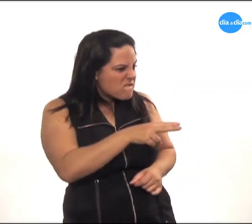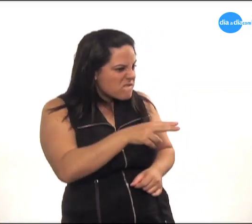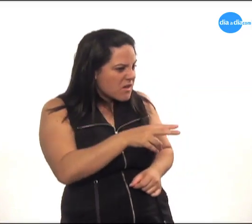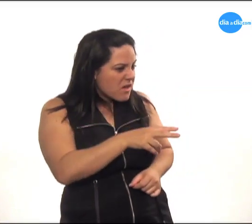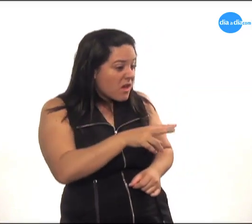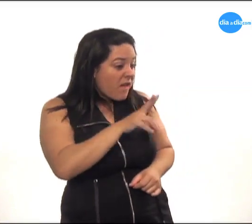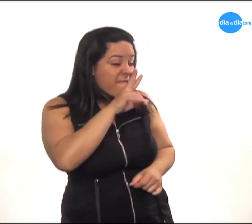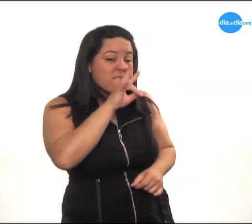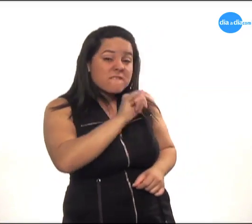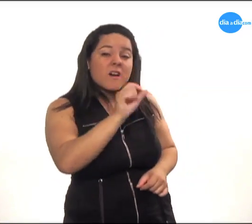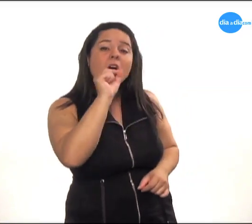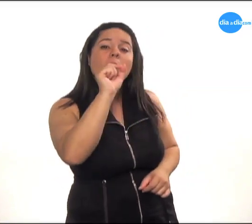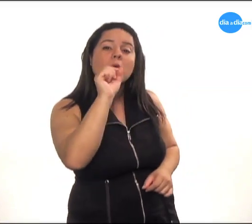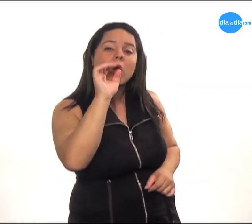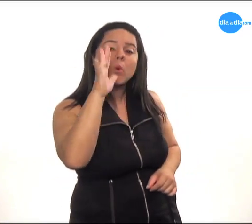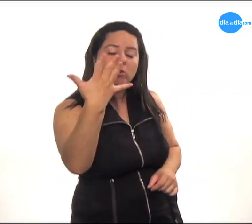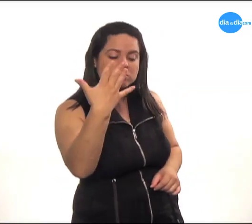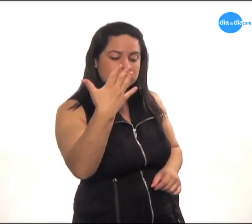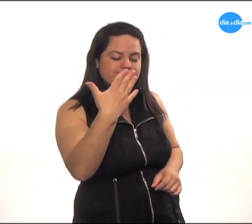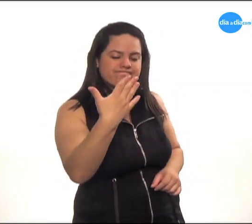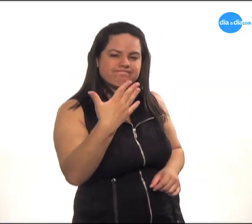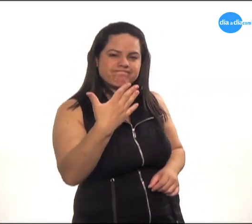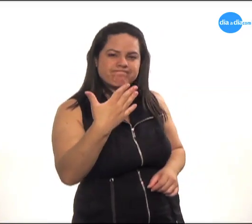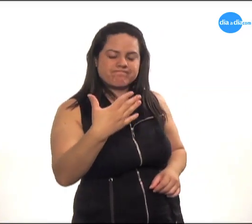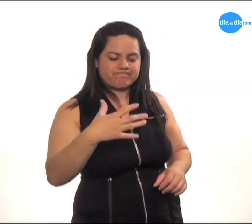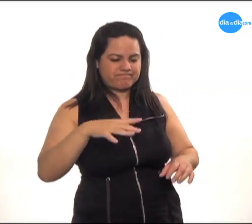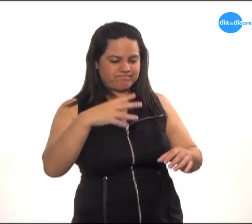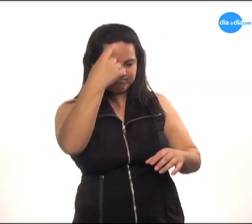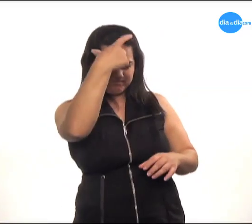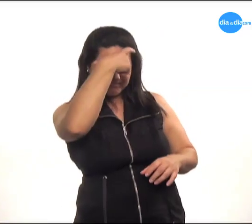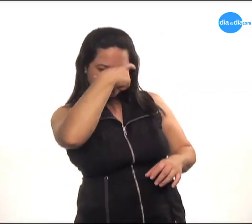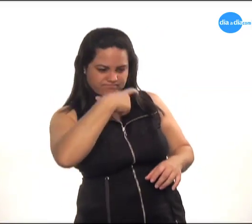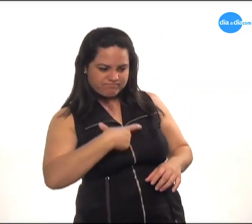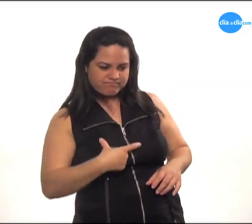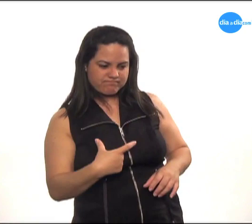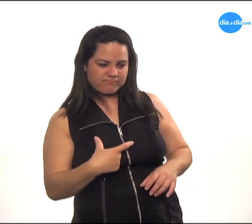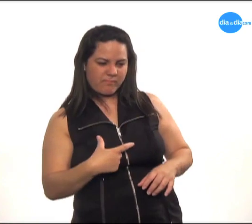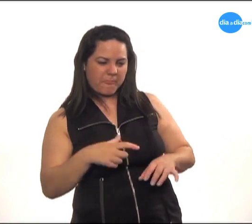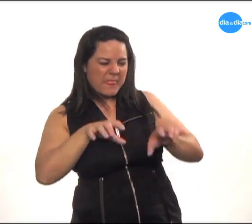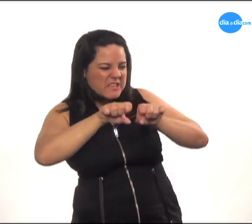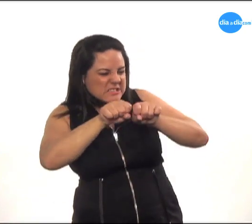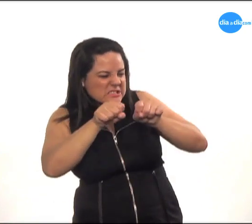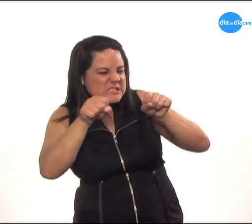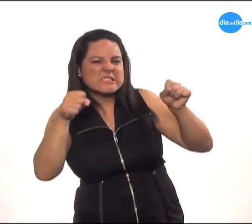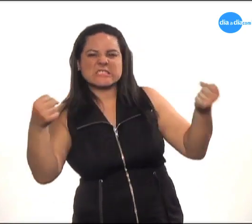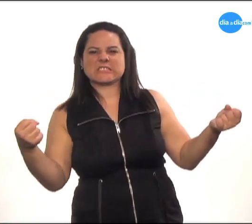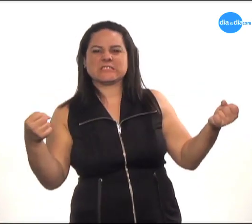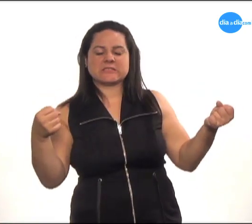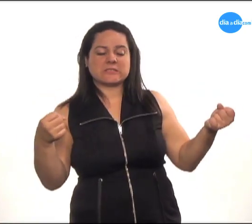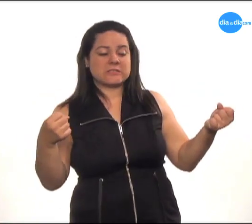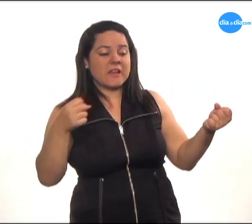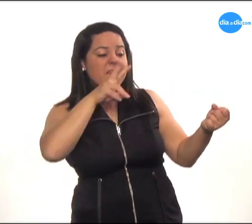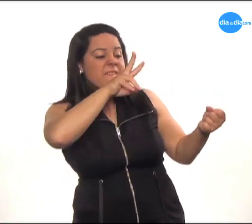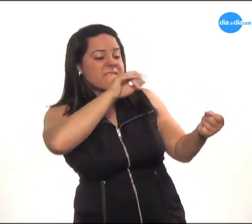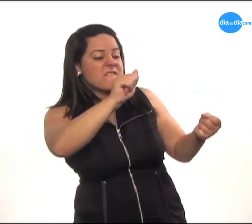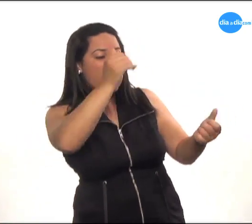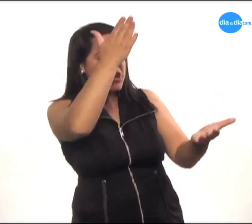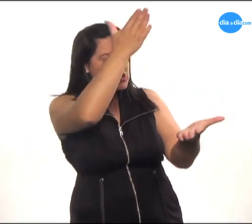cortá-lo-á pelo meio, e lhe dará a sua parte com os hipócritas, e